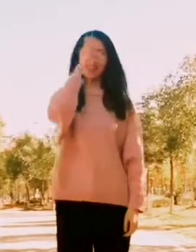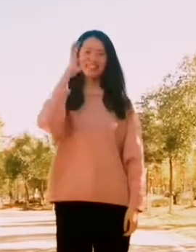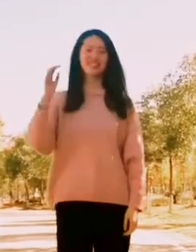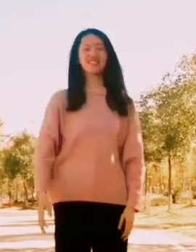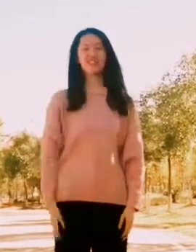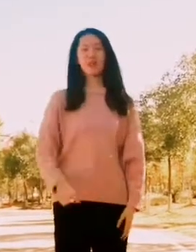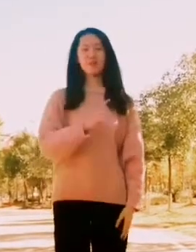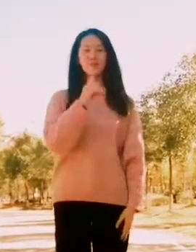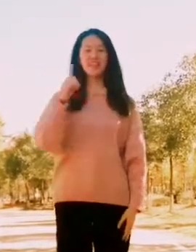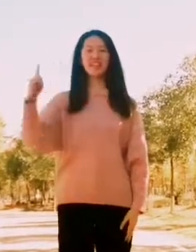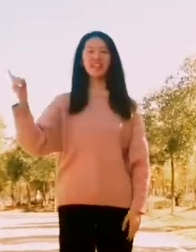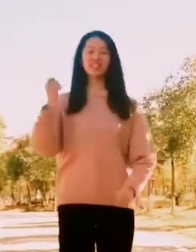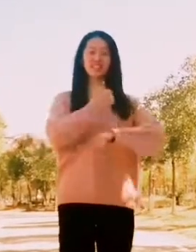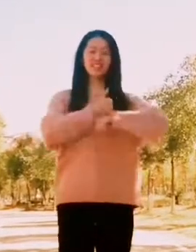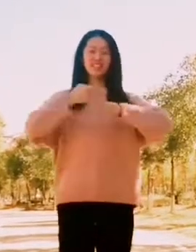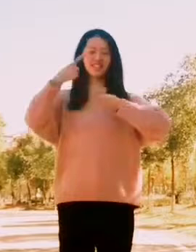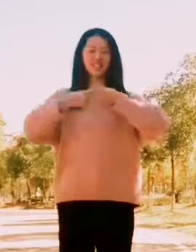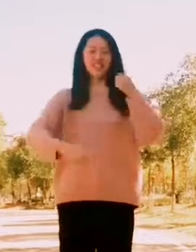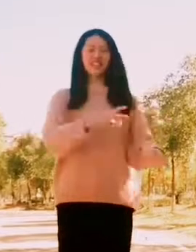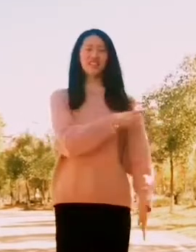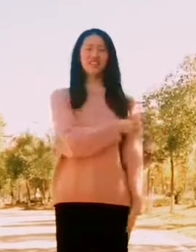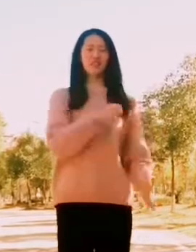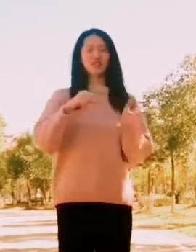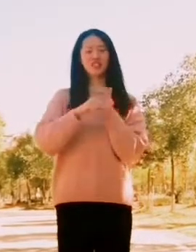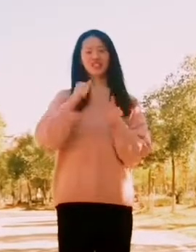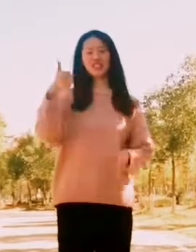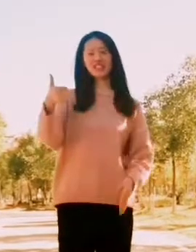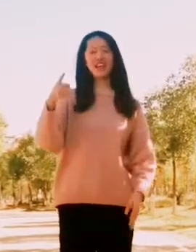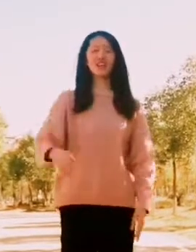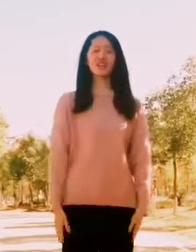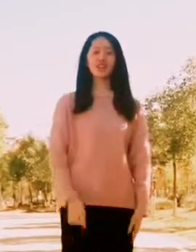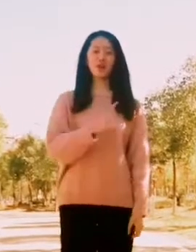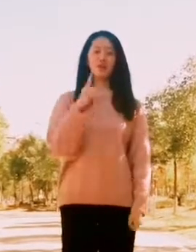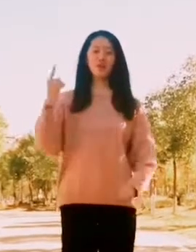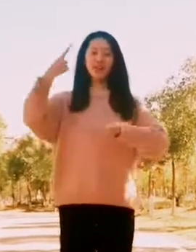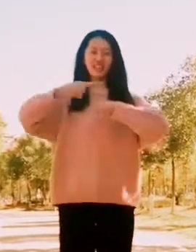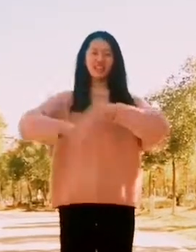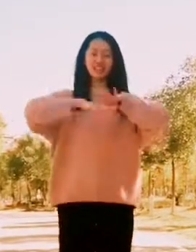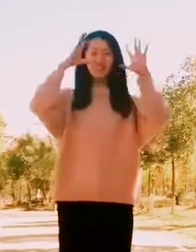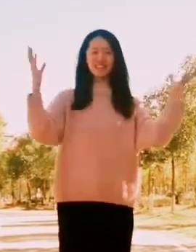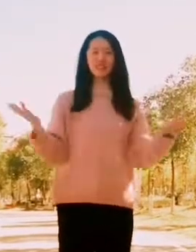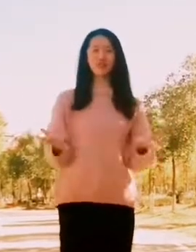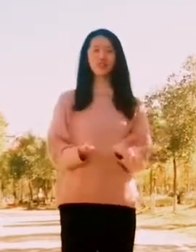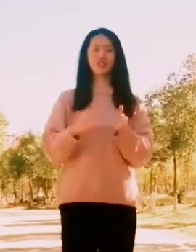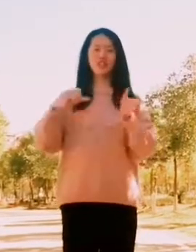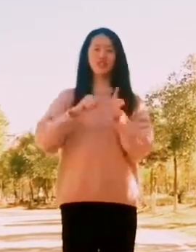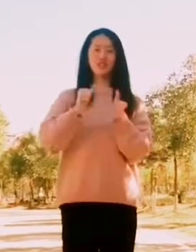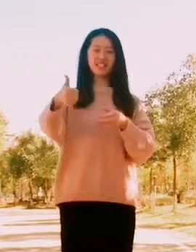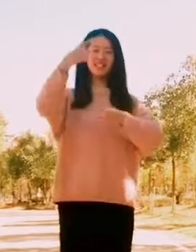见，每一个信念都值得点赞，每一年都是最赞